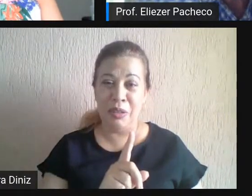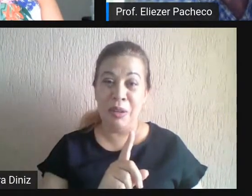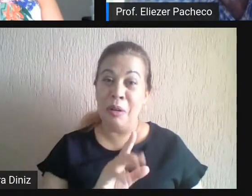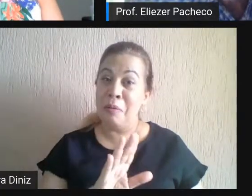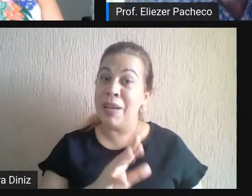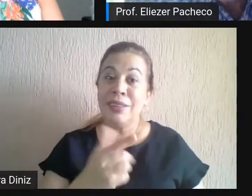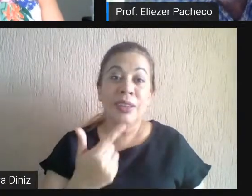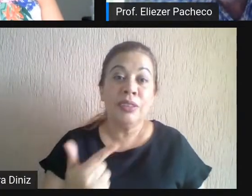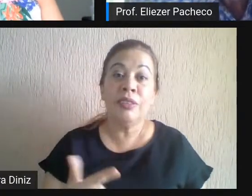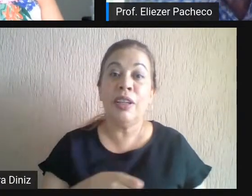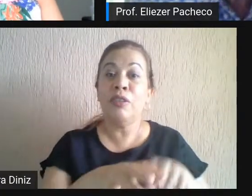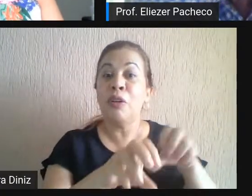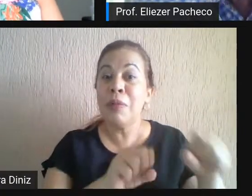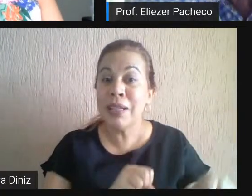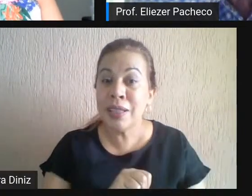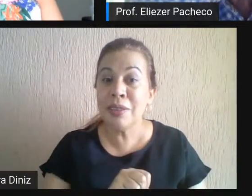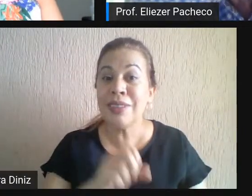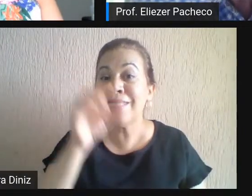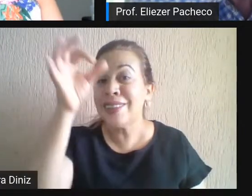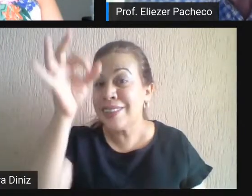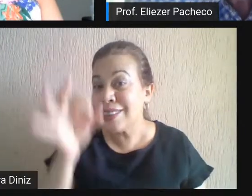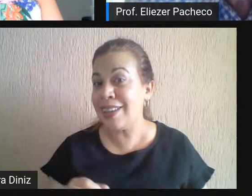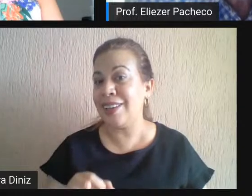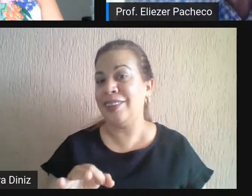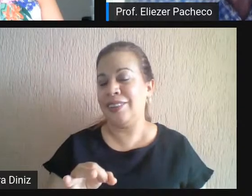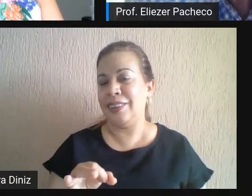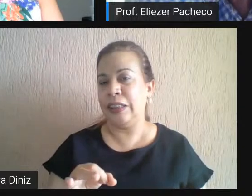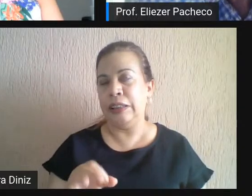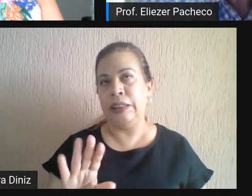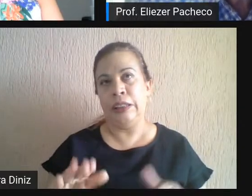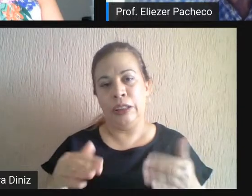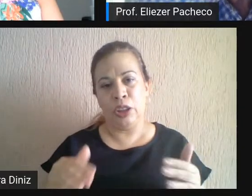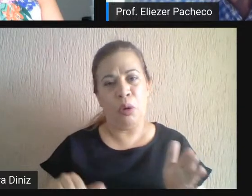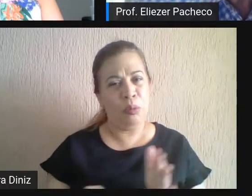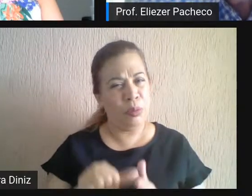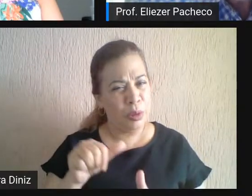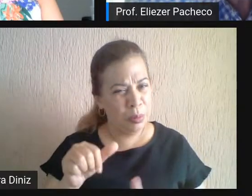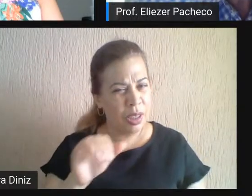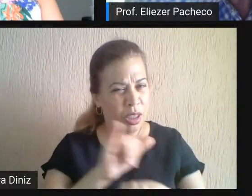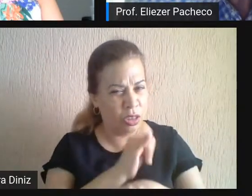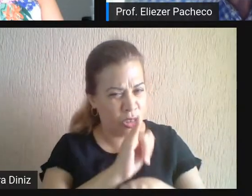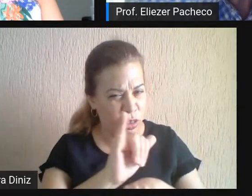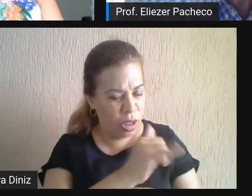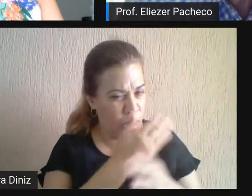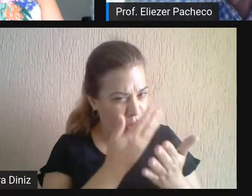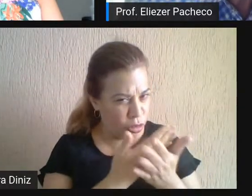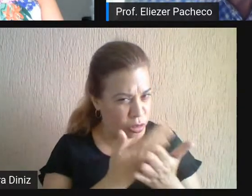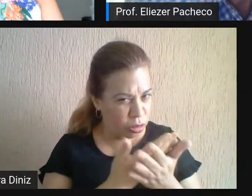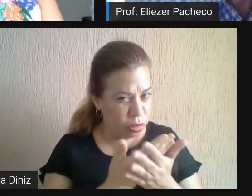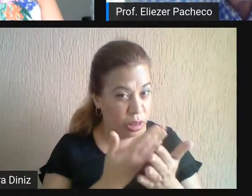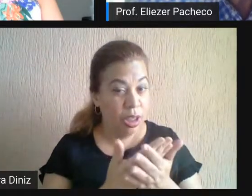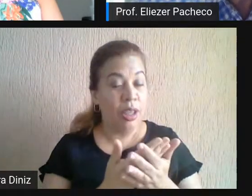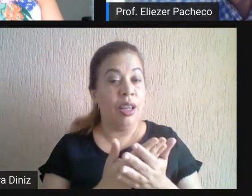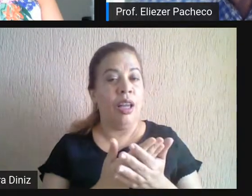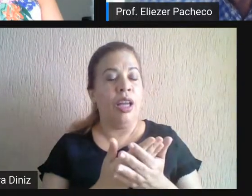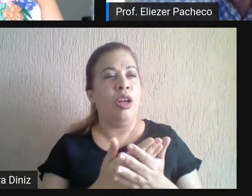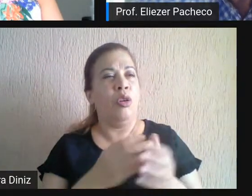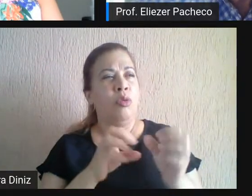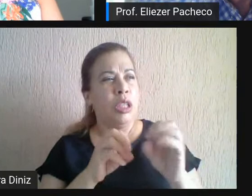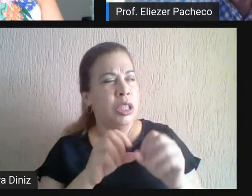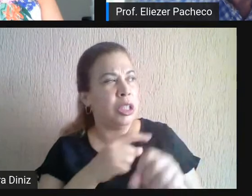a formação necessária para isso. Então, a primeira tarefa é estudar ensino médio